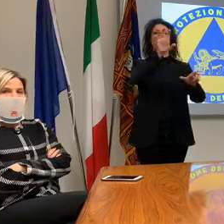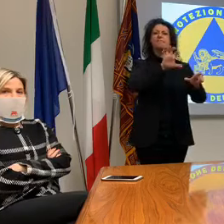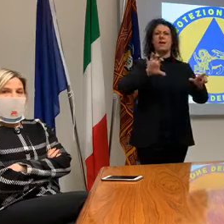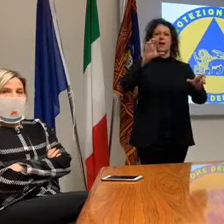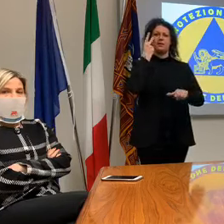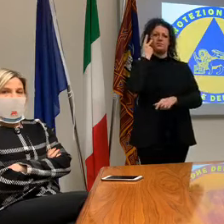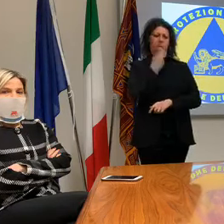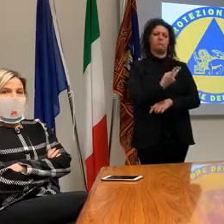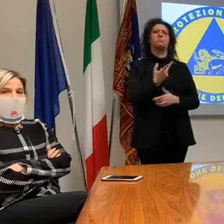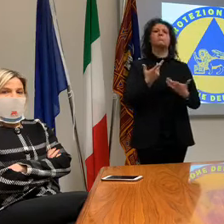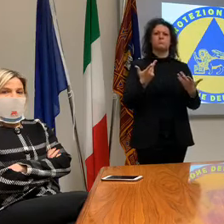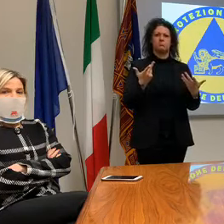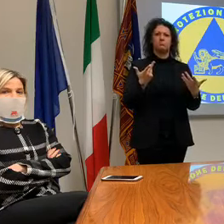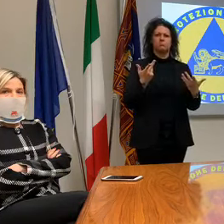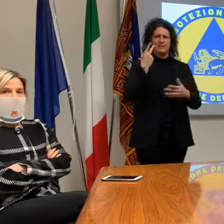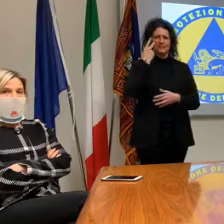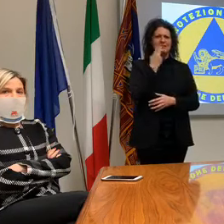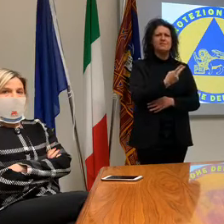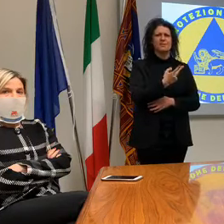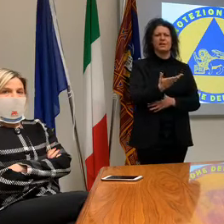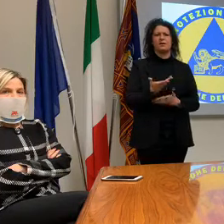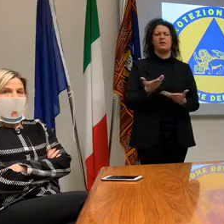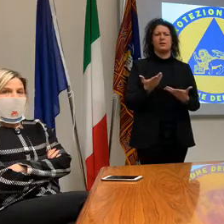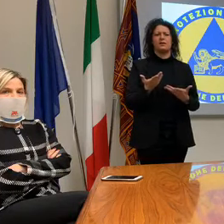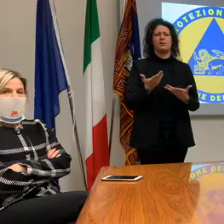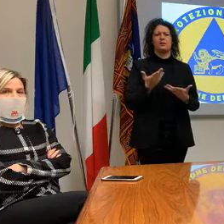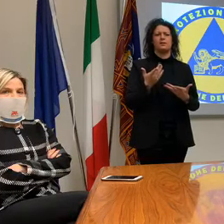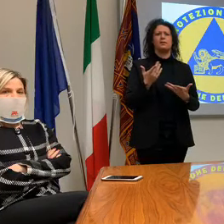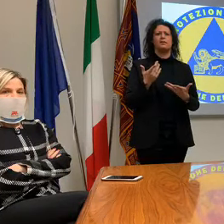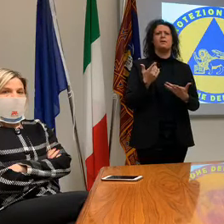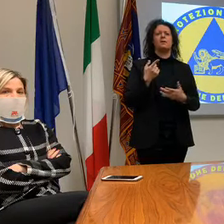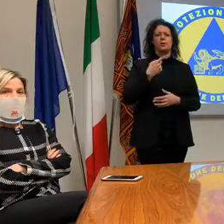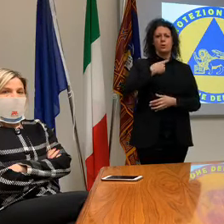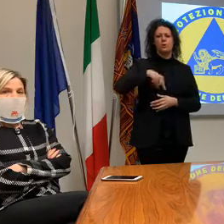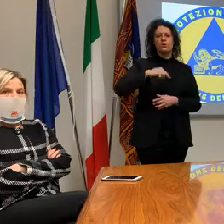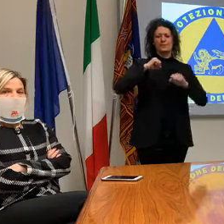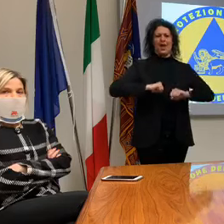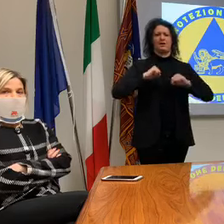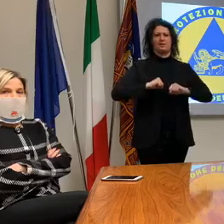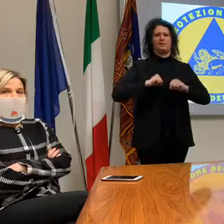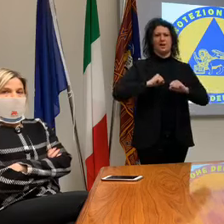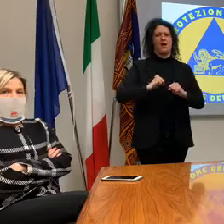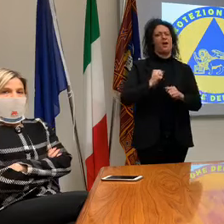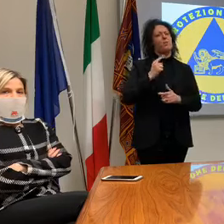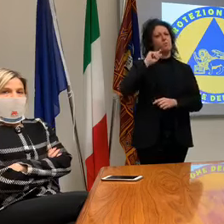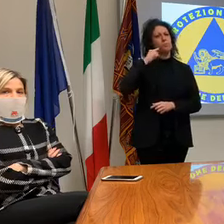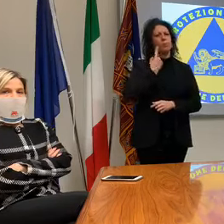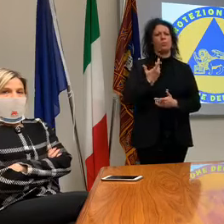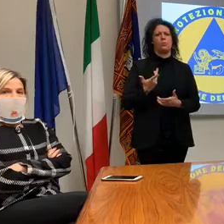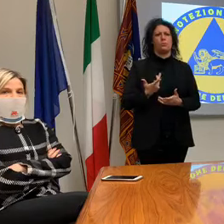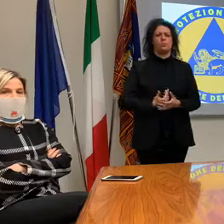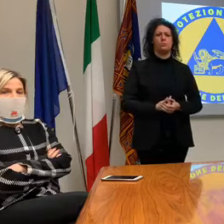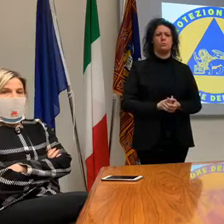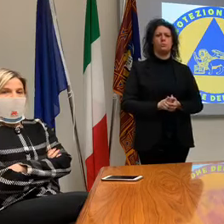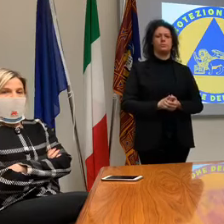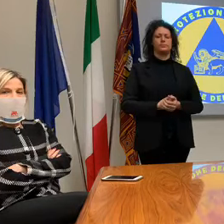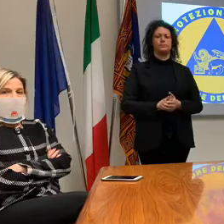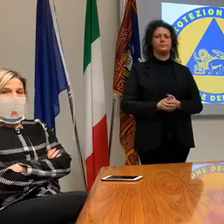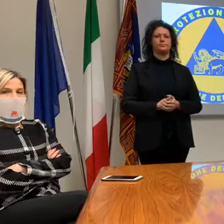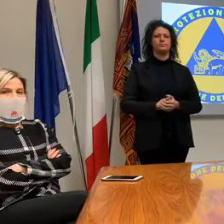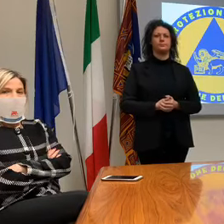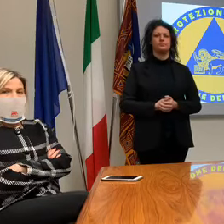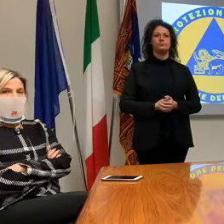ci sarà bisogno e gioco si farà duro ci renderemo conto di che sanità abbiamo. E il mio invito è ancora